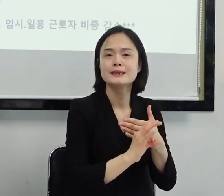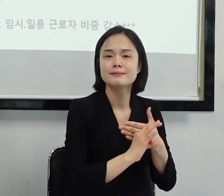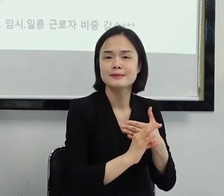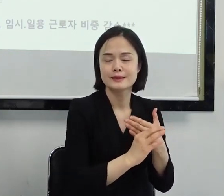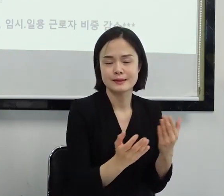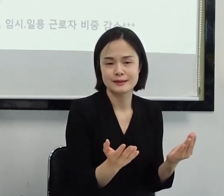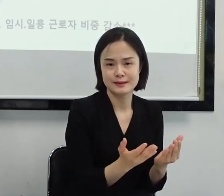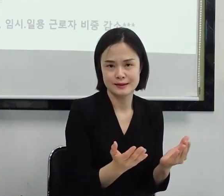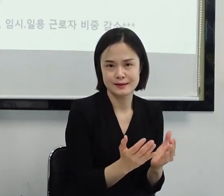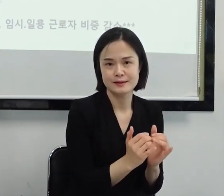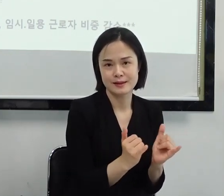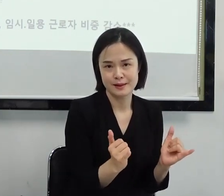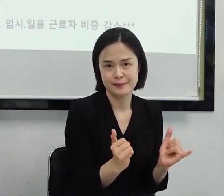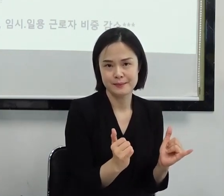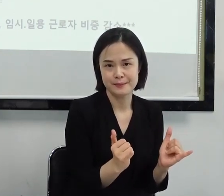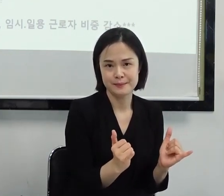일용